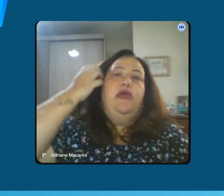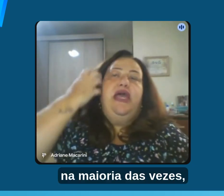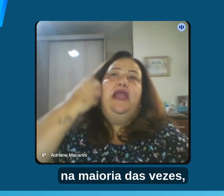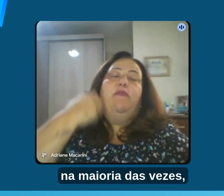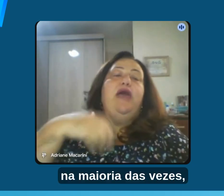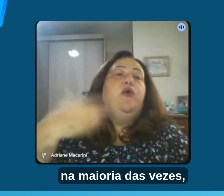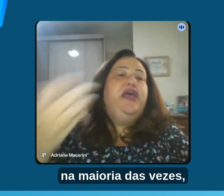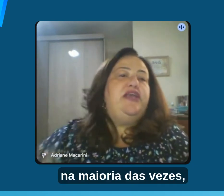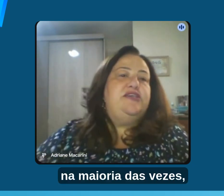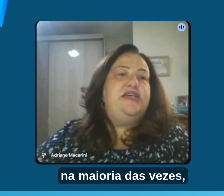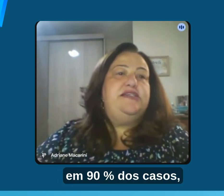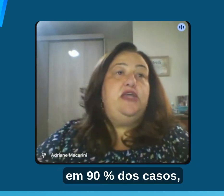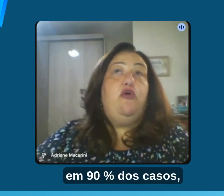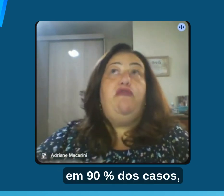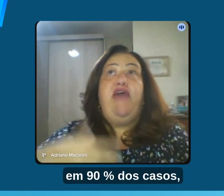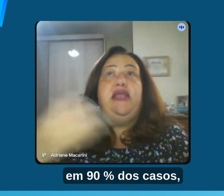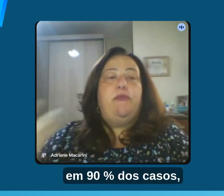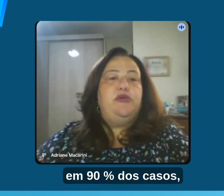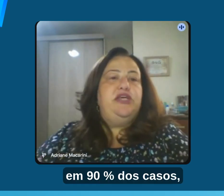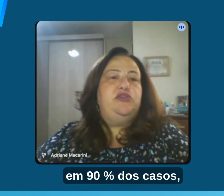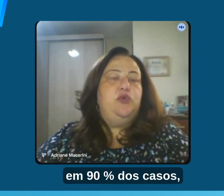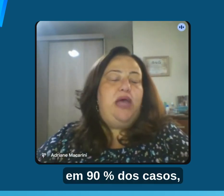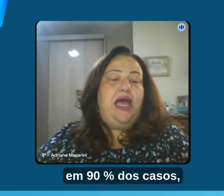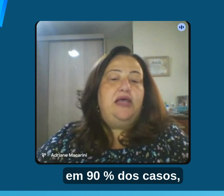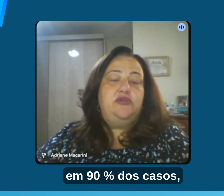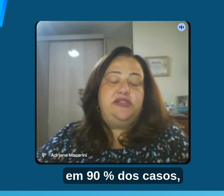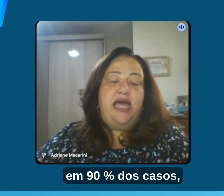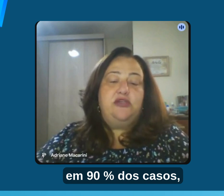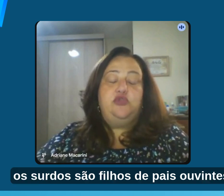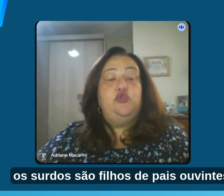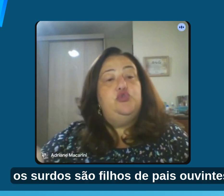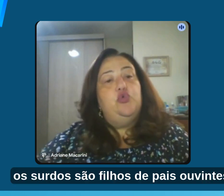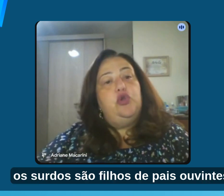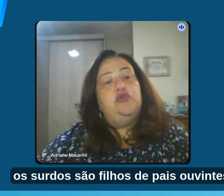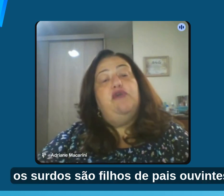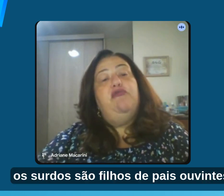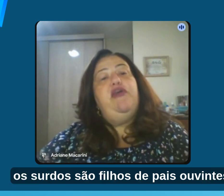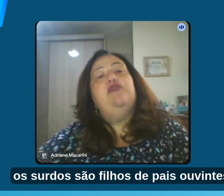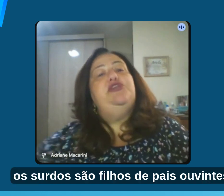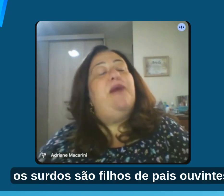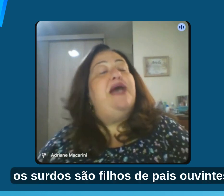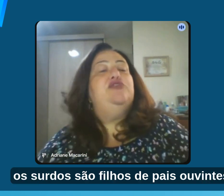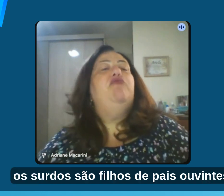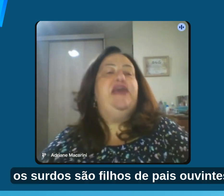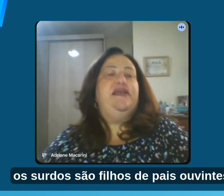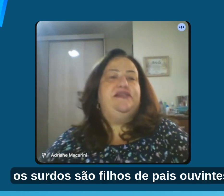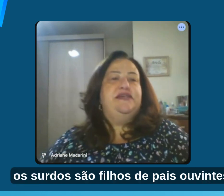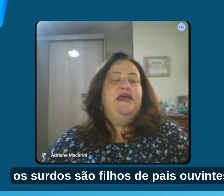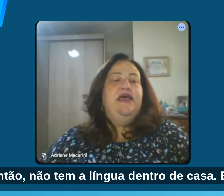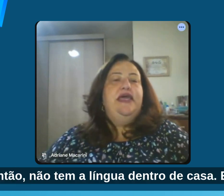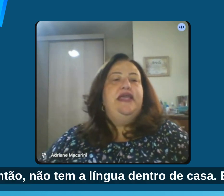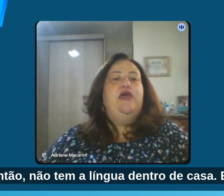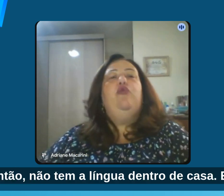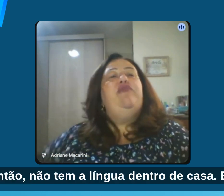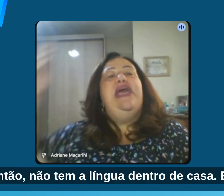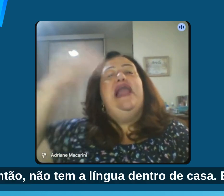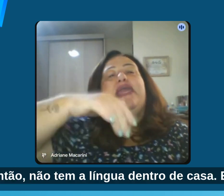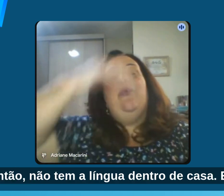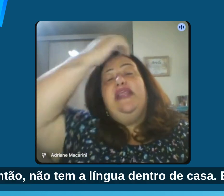na maioria das vezes, em 90% dos casos, os surdos são filhos de pais ouvintes. Então, não tem a língua dentro